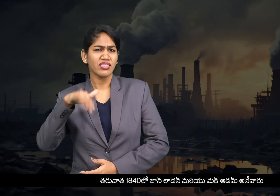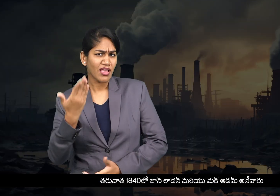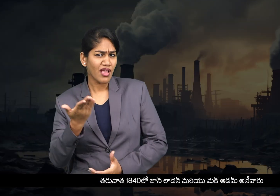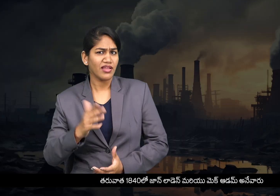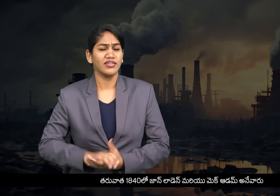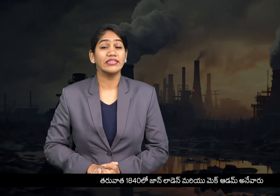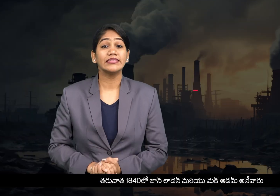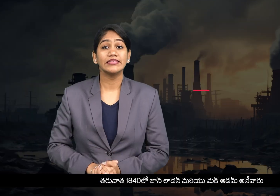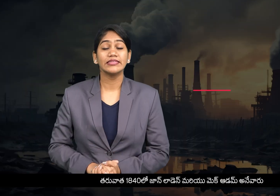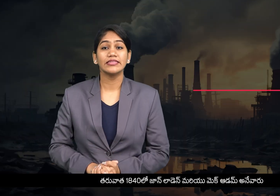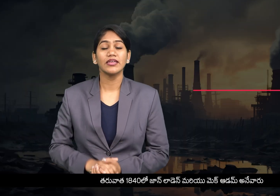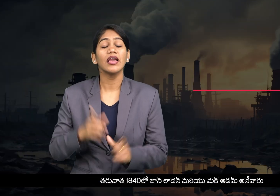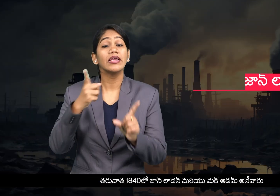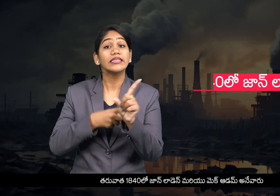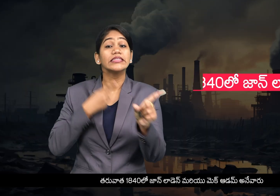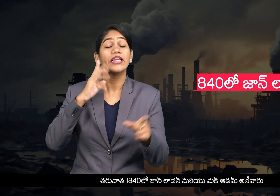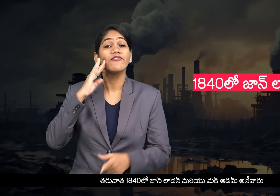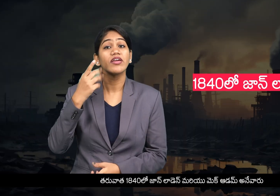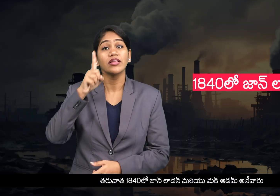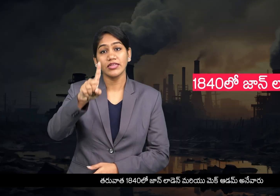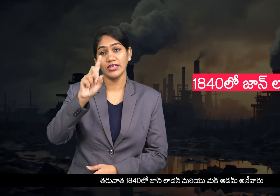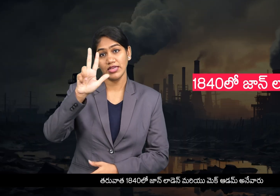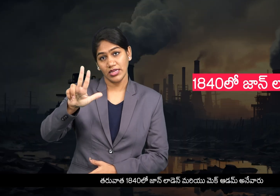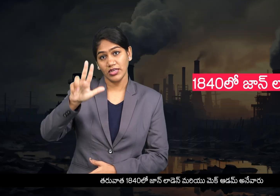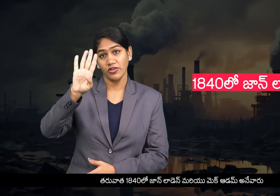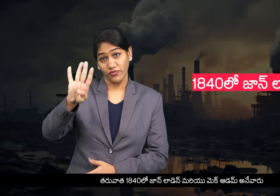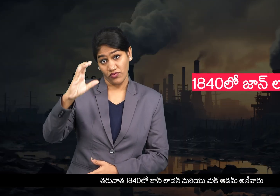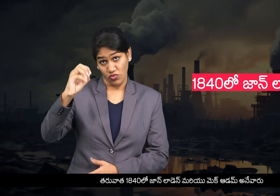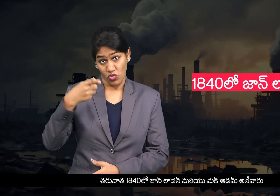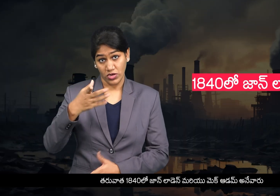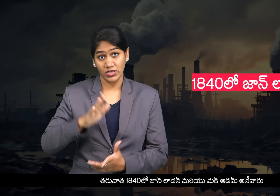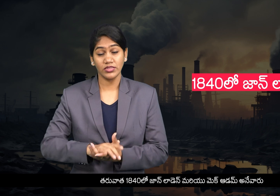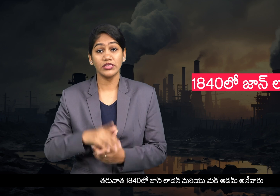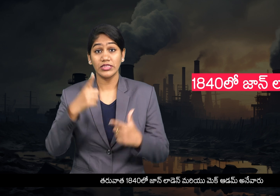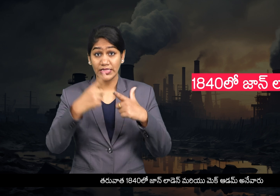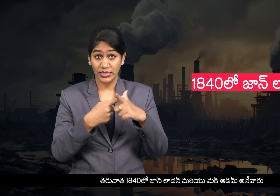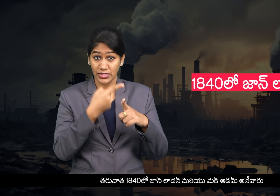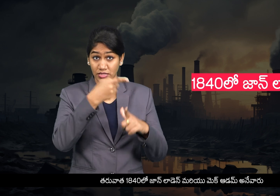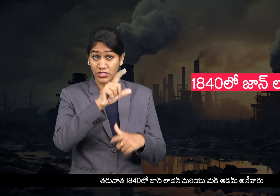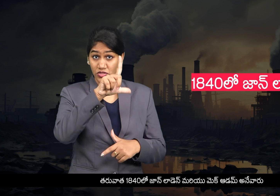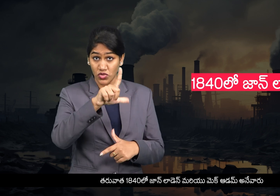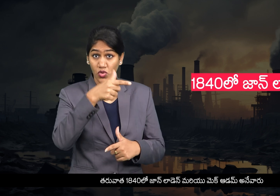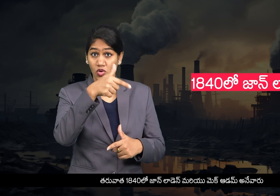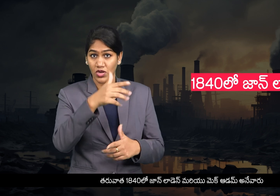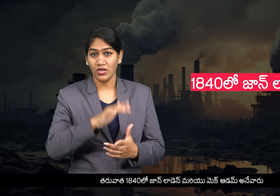తర్వాత 1840లో జాన్ లాడెన్ మరియు మెక్ ఆడమ్ అనేవారు